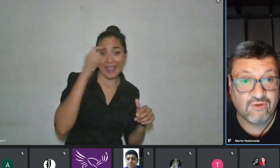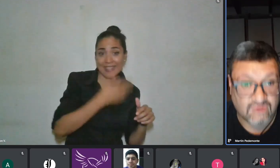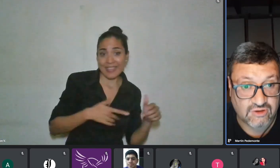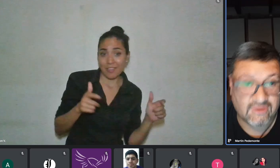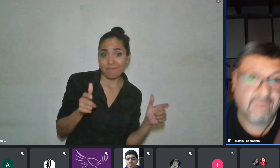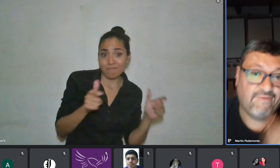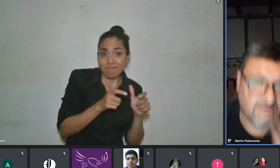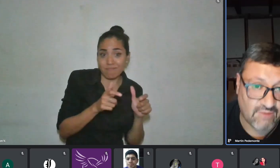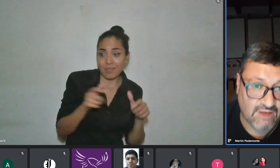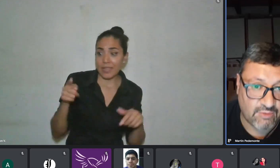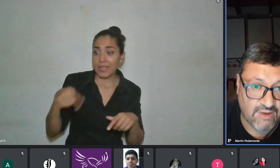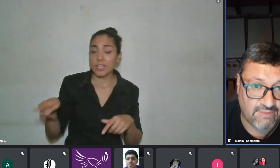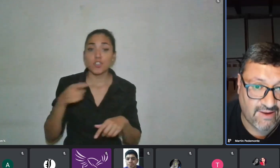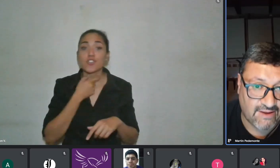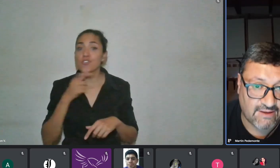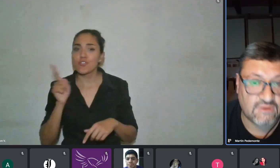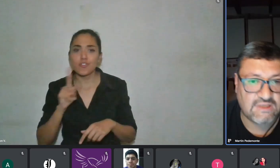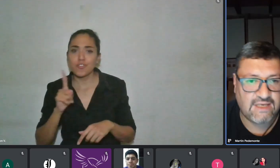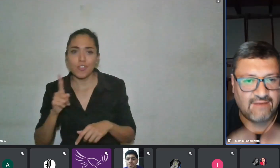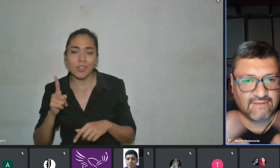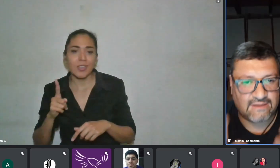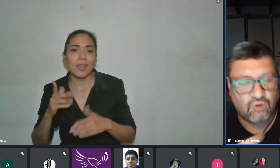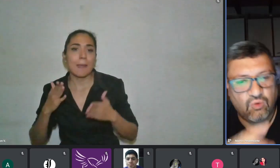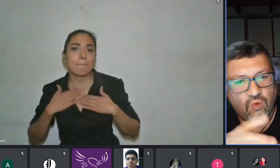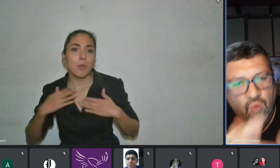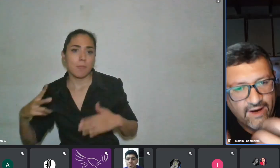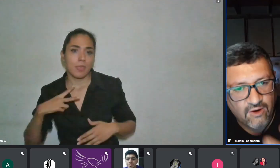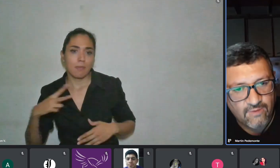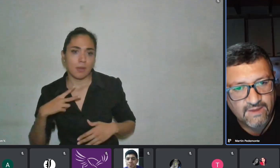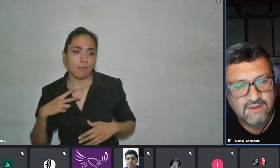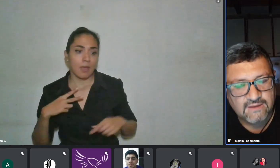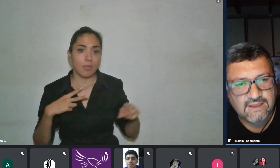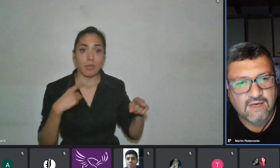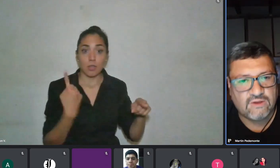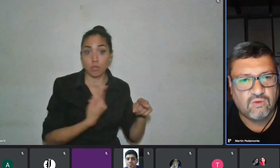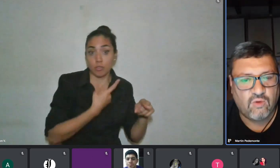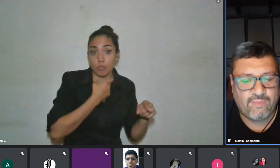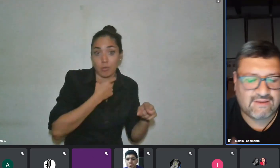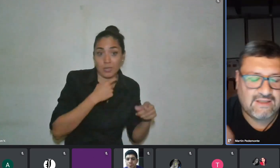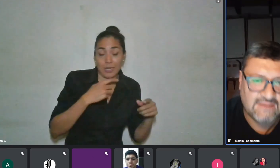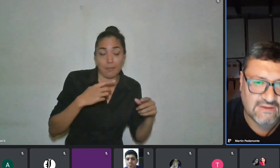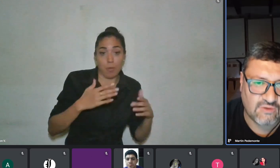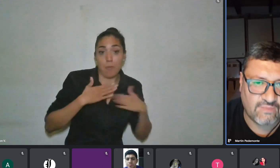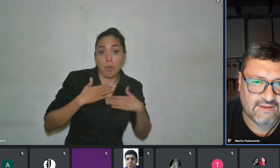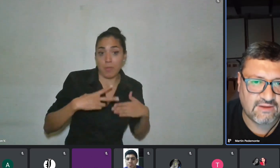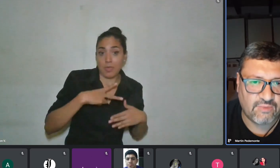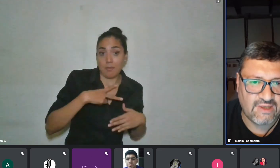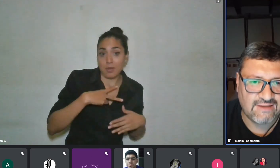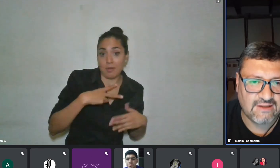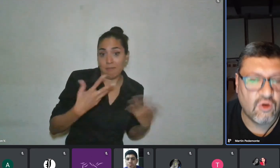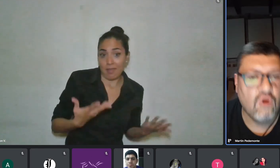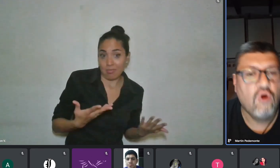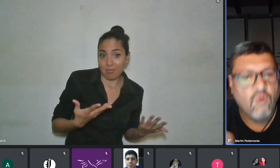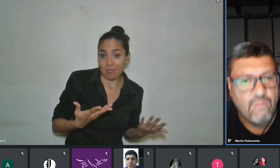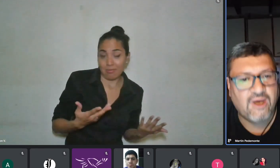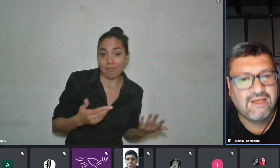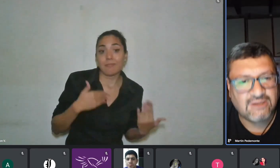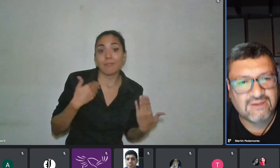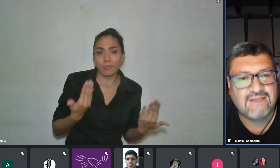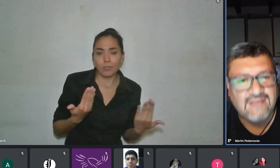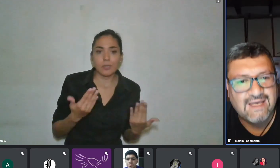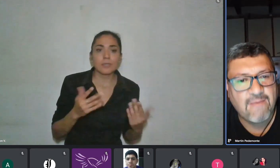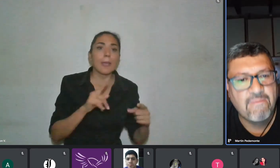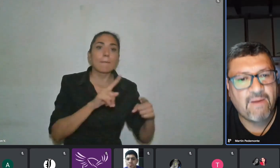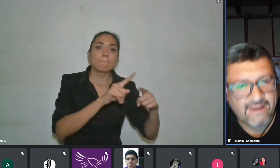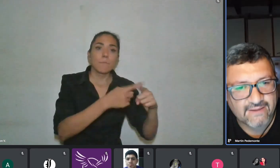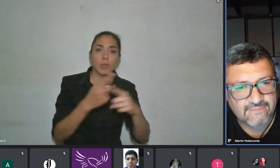privada, nosotros defendemos la propiedad privada. Entonces ahí entra todo un juego de que cuando vos perteneces a un partido político, un poquito